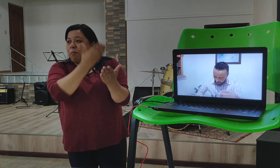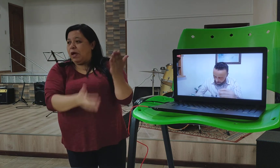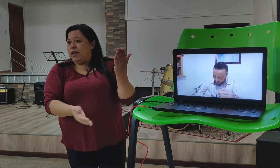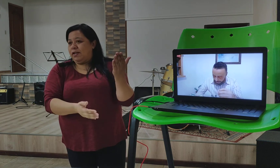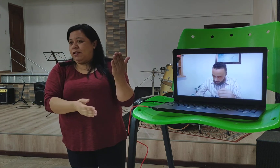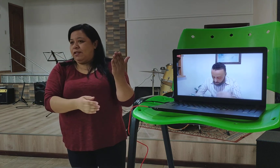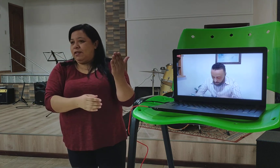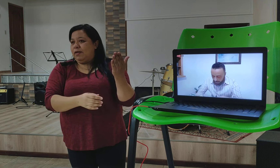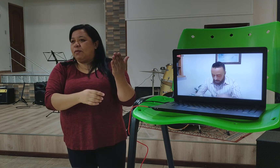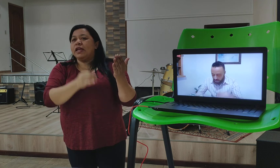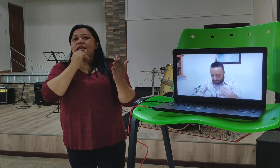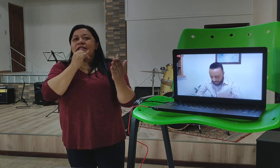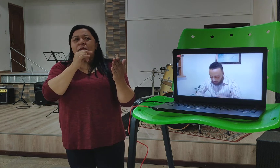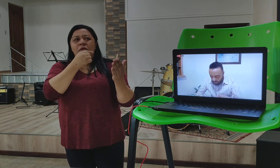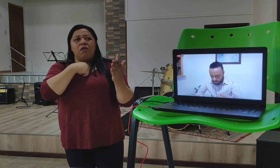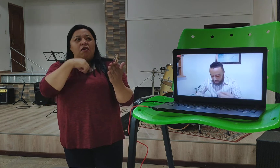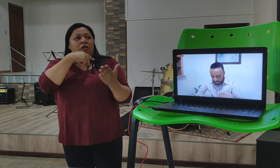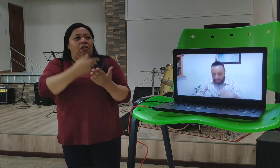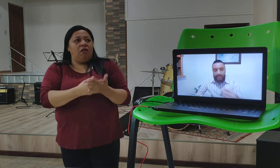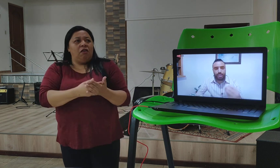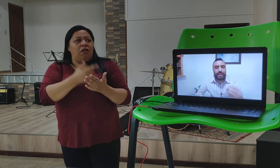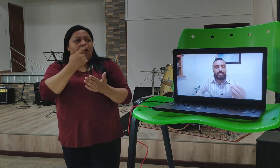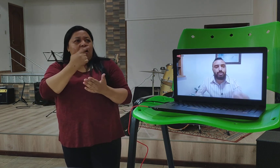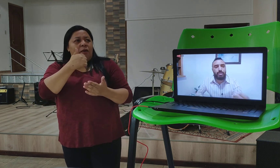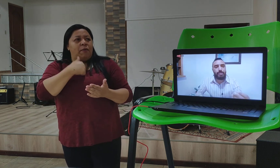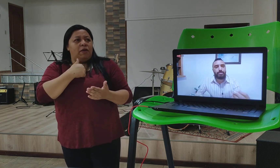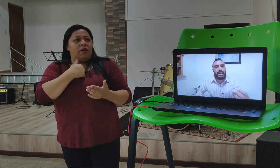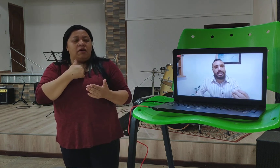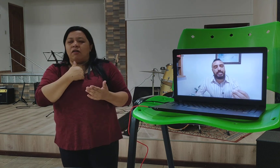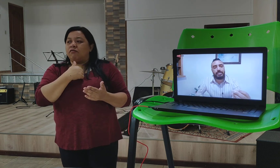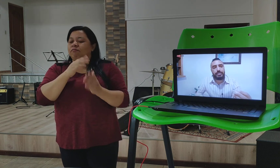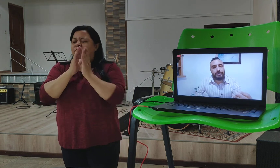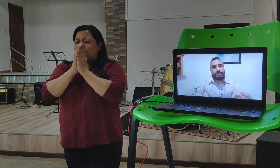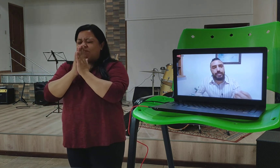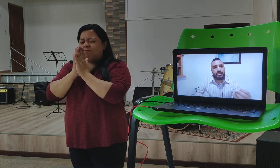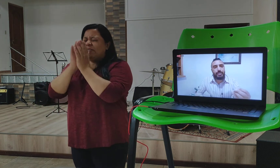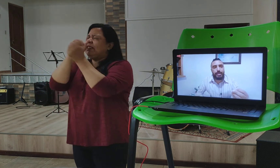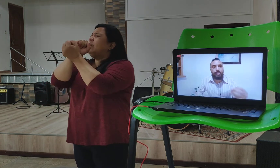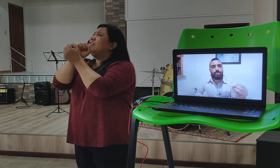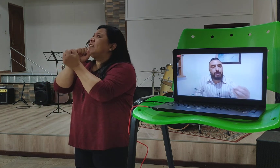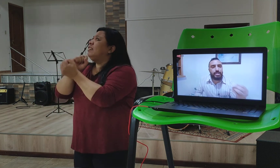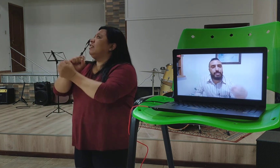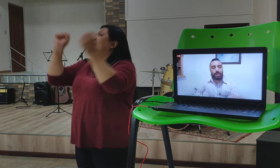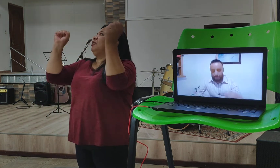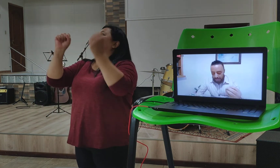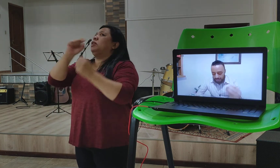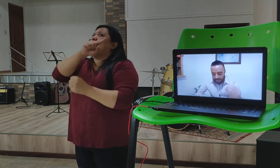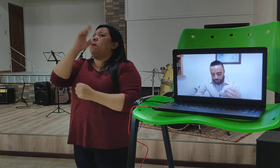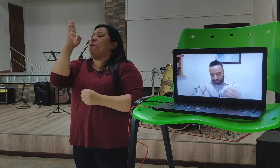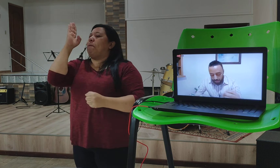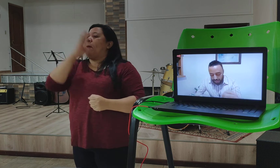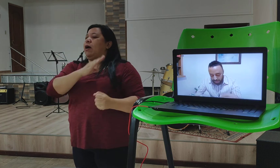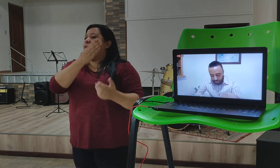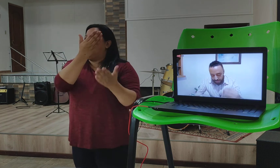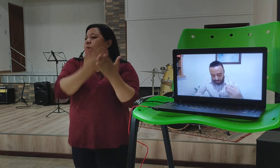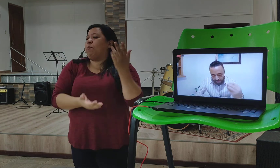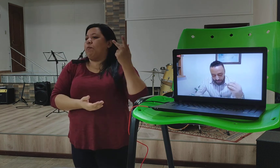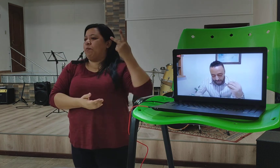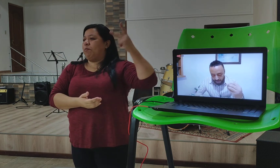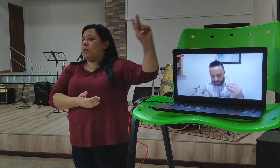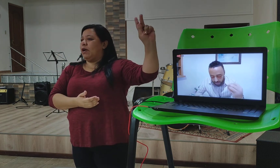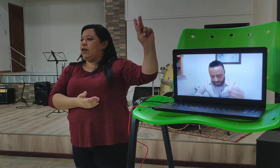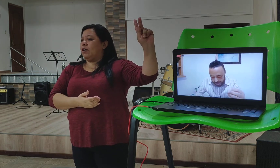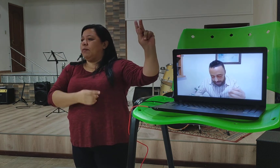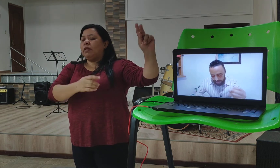maus, para que os homens maus deixem a sua maldade, para que os homens maus deixem a sua maldade e não venham